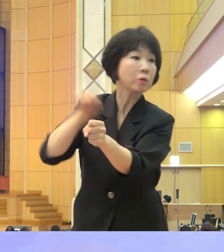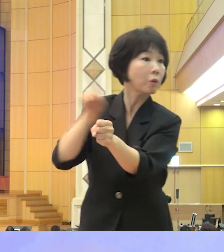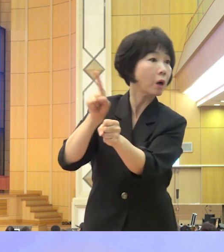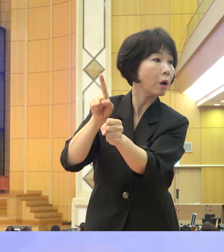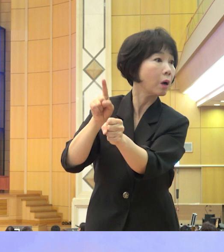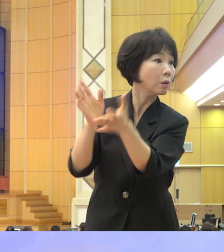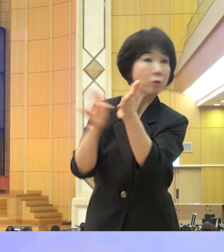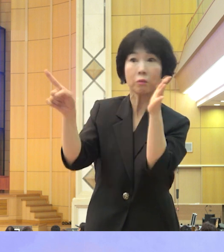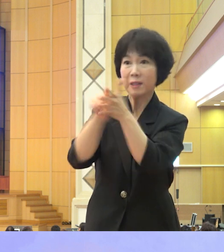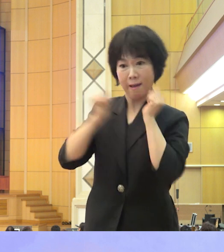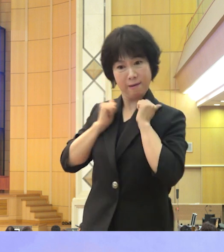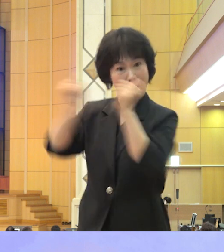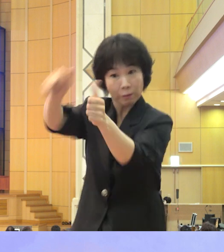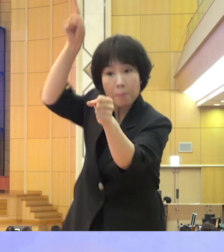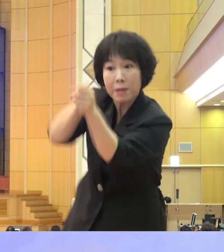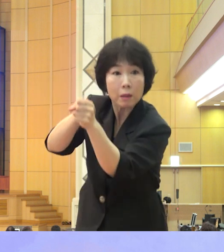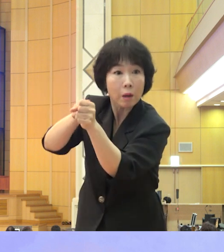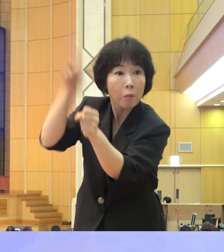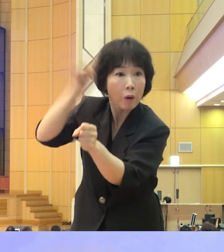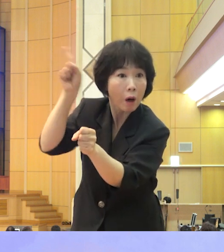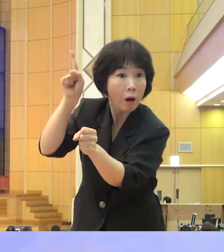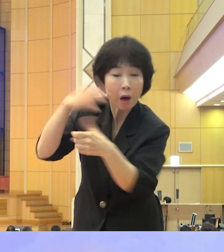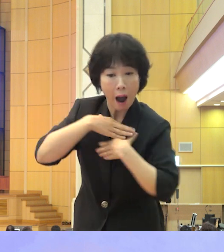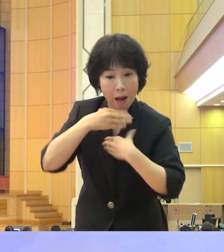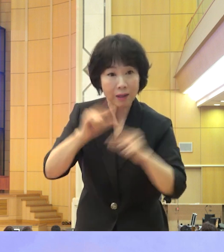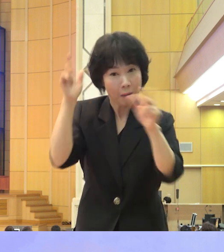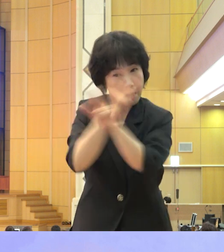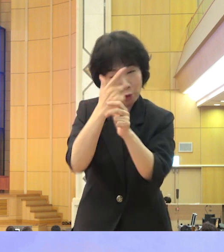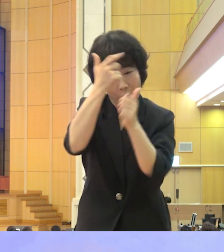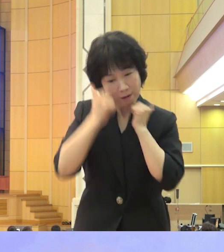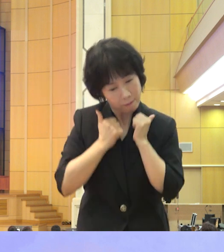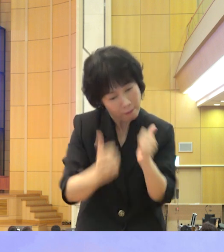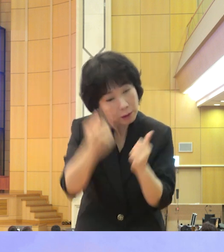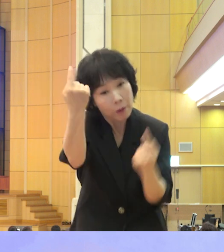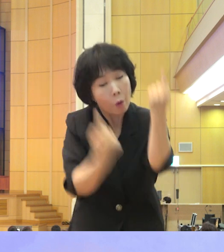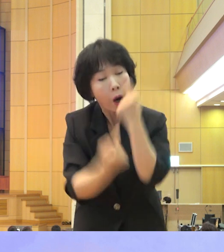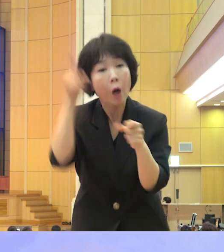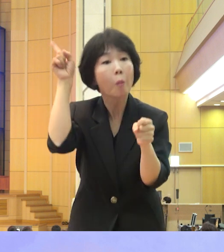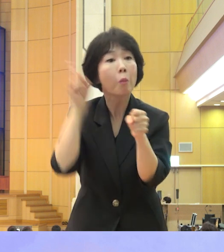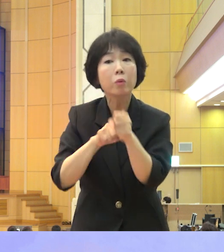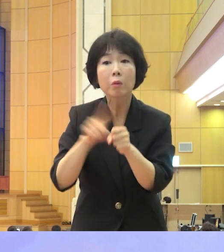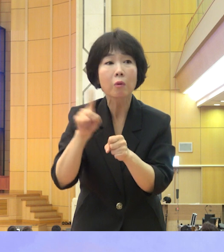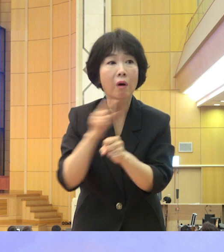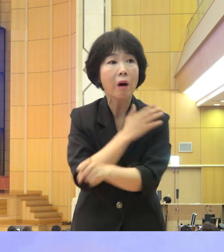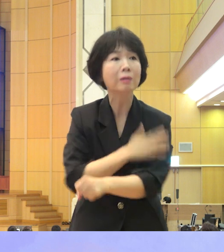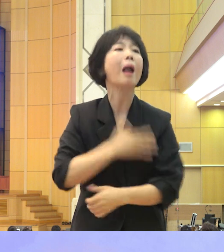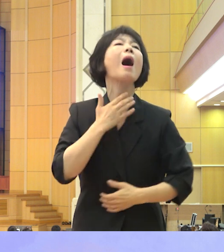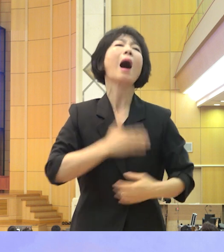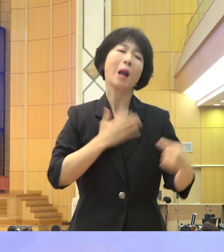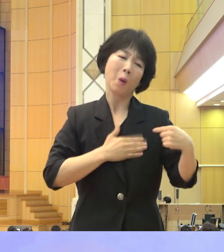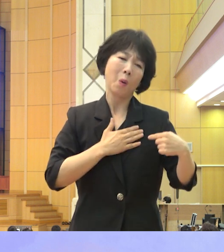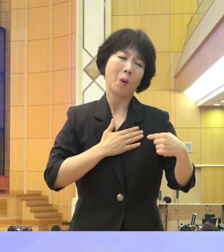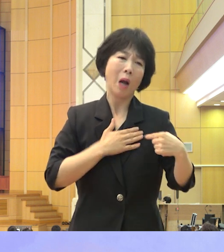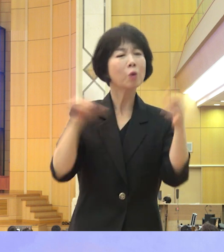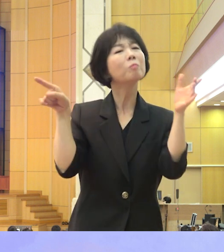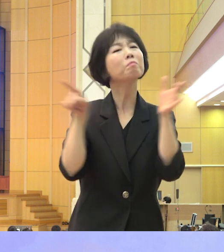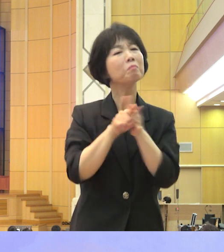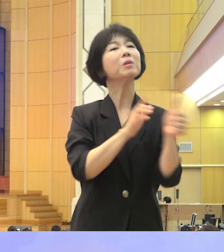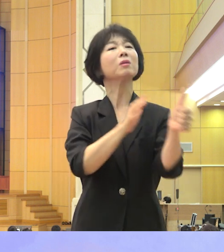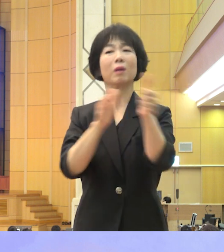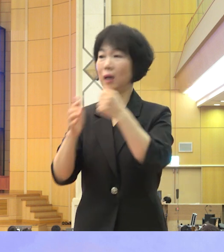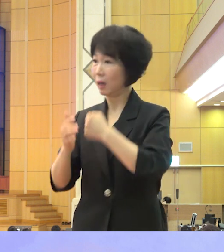열심히 믿어야 되느냐? 왜 안식일을 지켜야 되느냐? 알고 믿는 것과